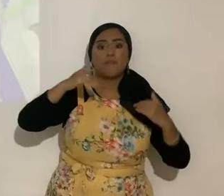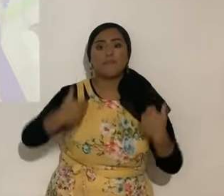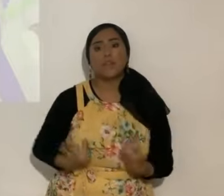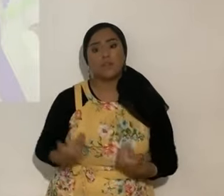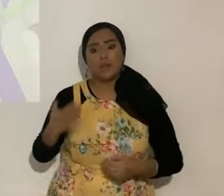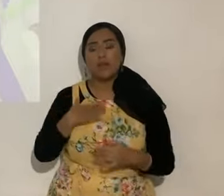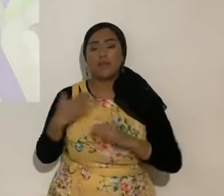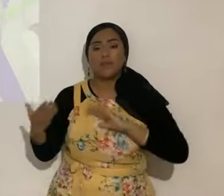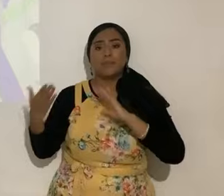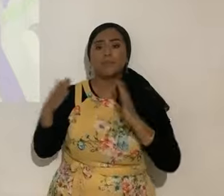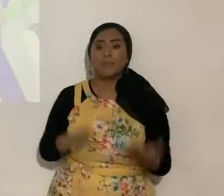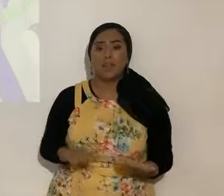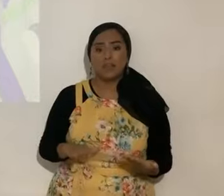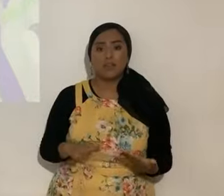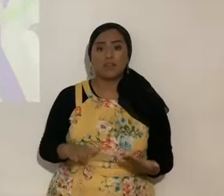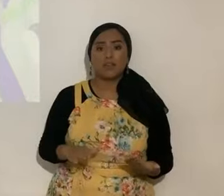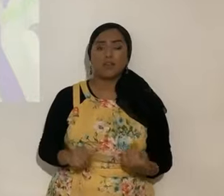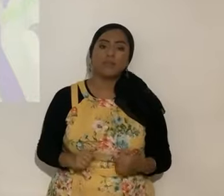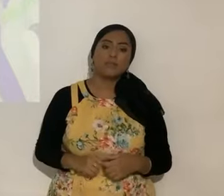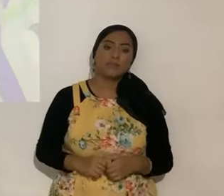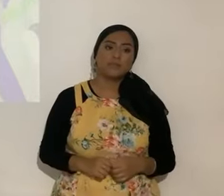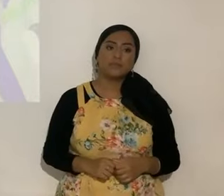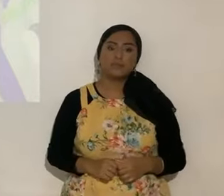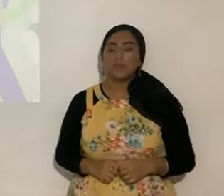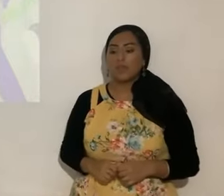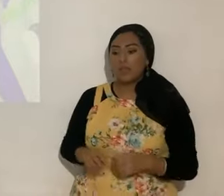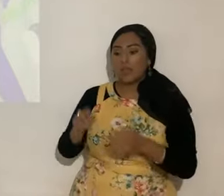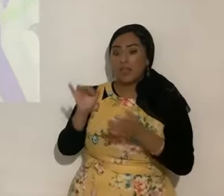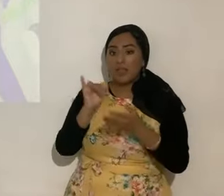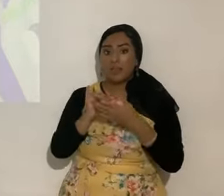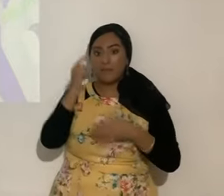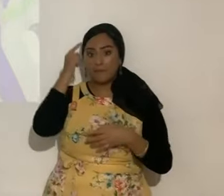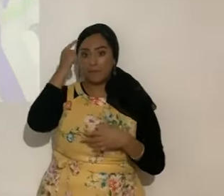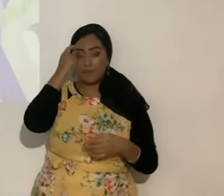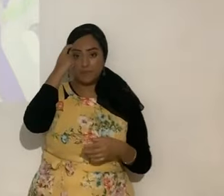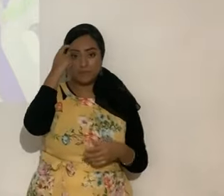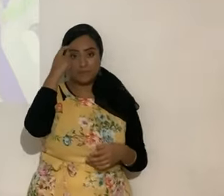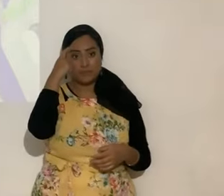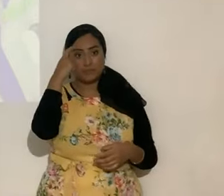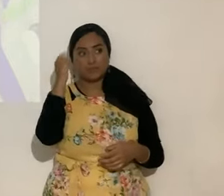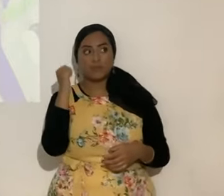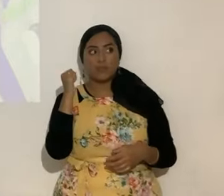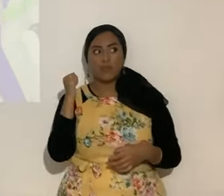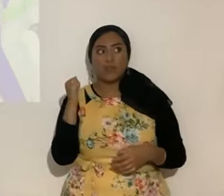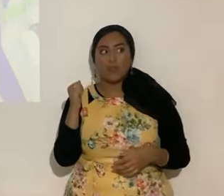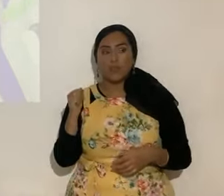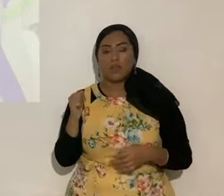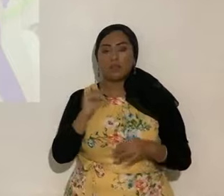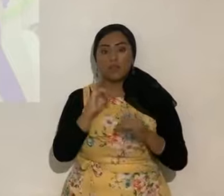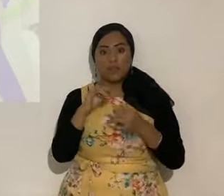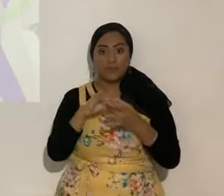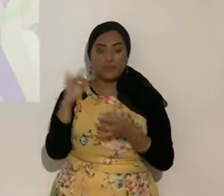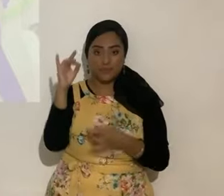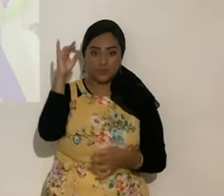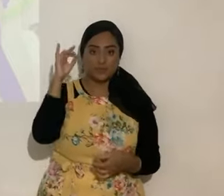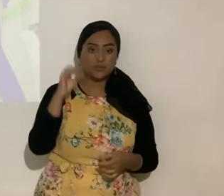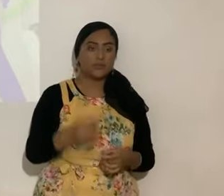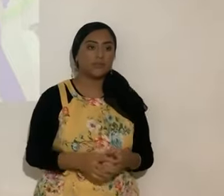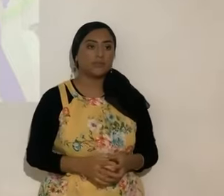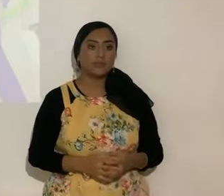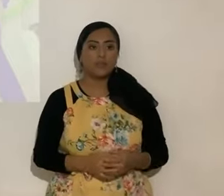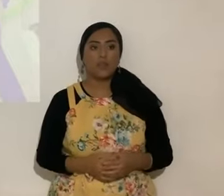muriendo. Bueno, ahí, psicológicamente hablando, pero yo diría, espiritualmente hablando,